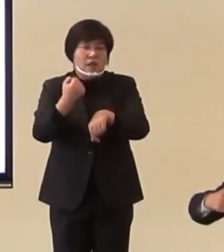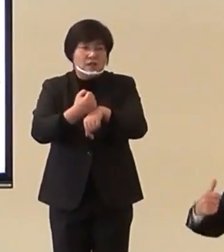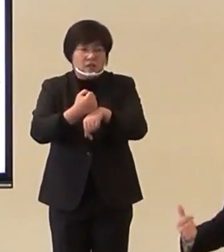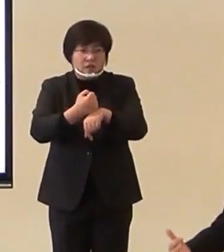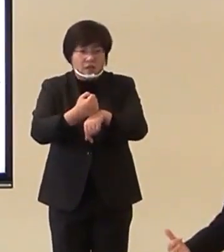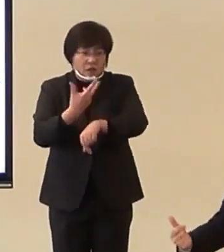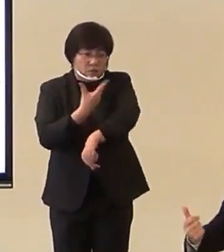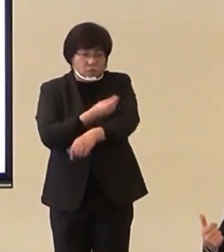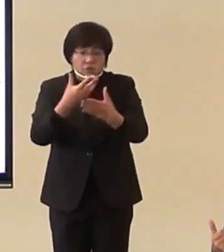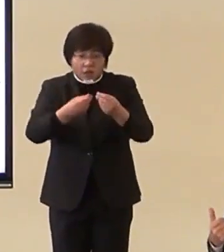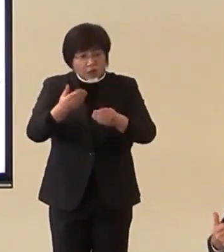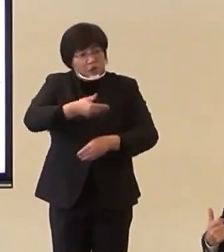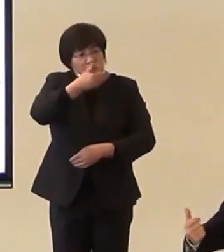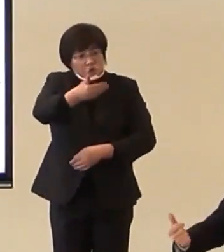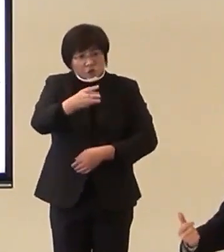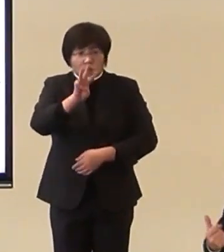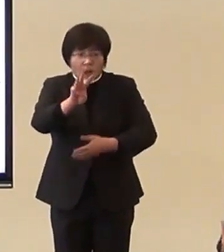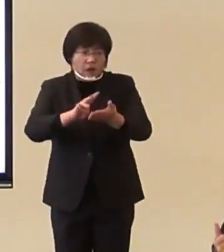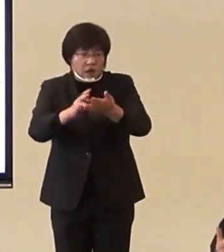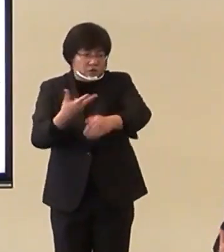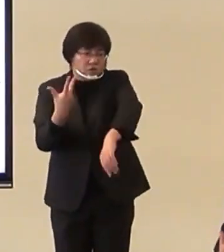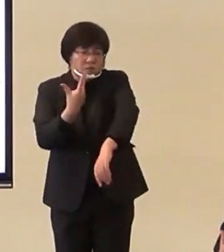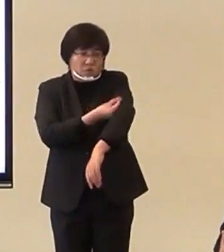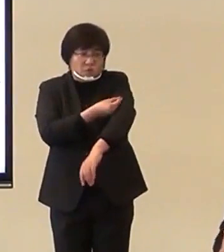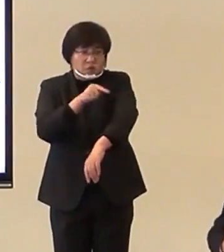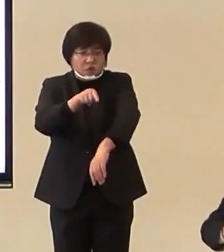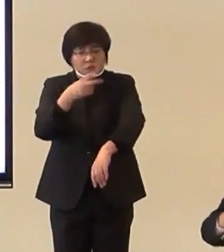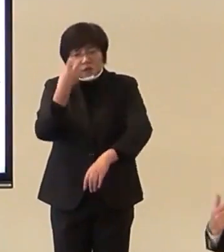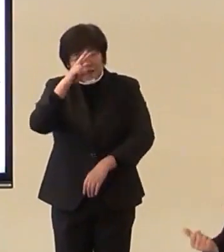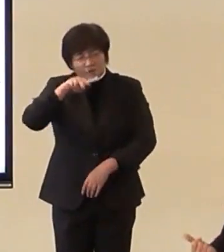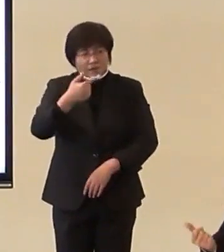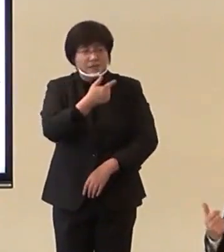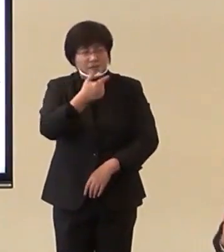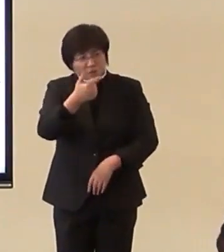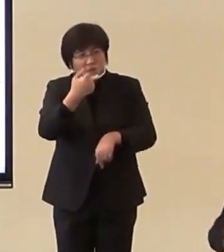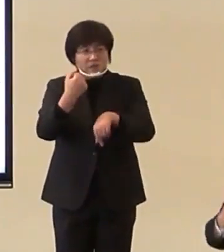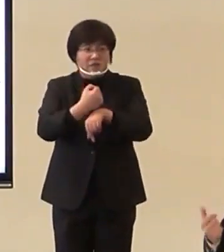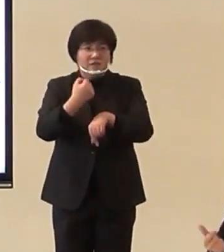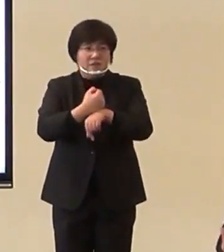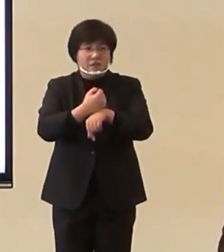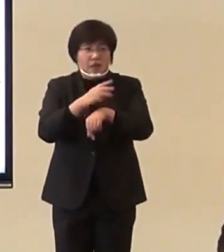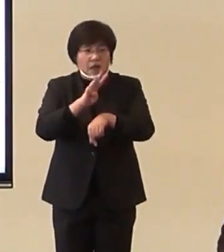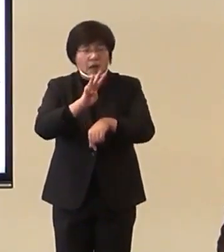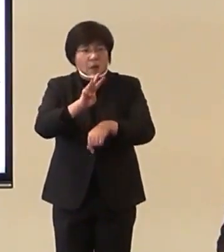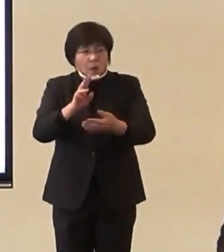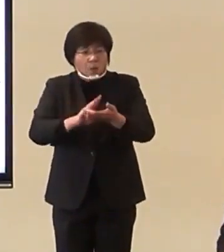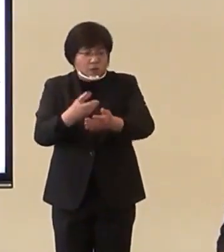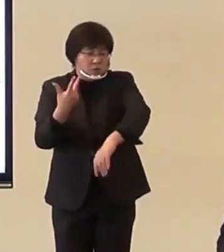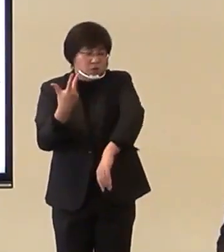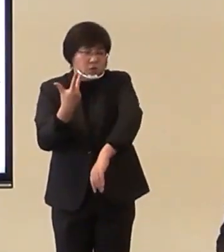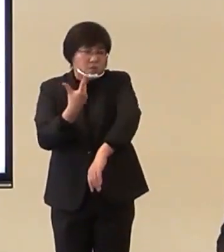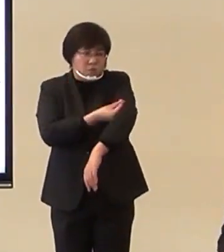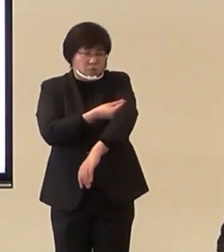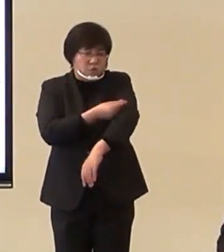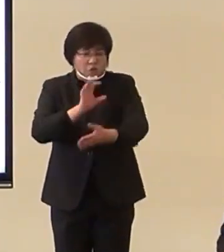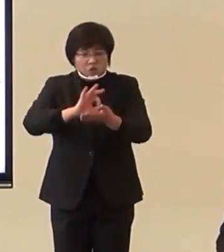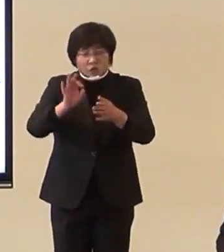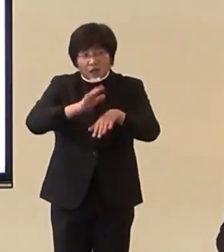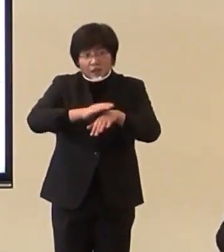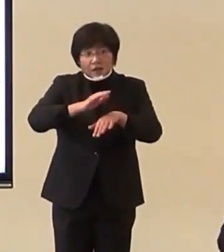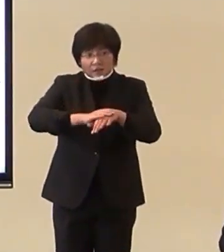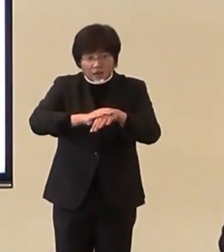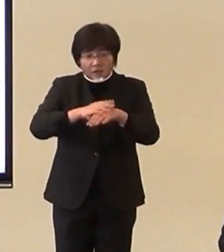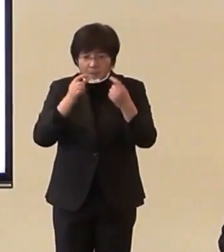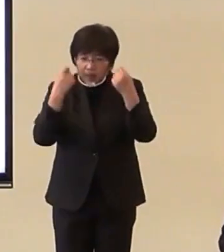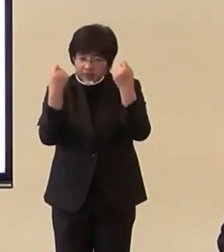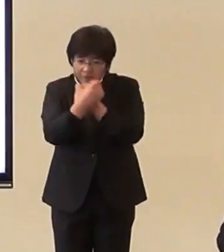ったら次にこれを打たなきゃ、このワクチン管理が難しいんで、そのワクチンの打ち方使い方で副作用が起こっている、また間違いが起こっている事